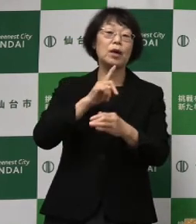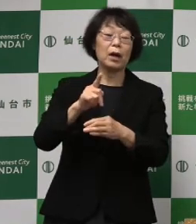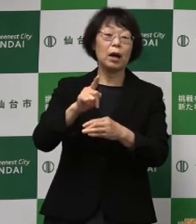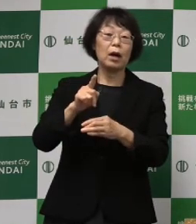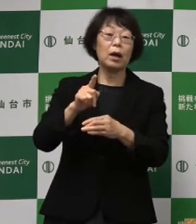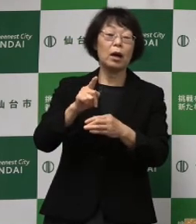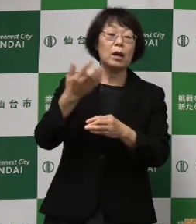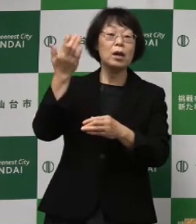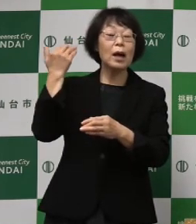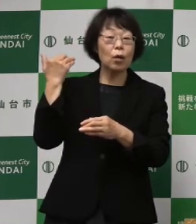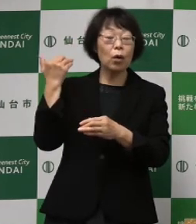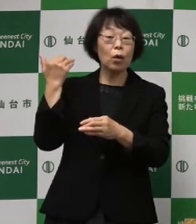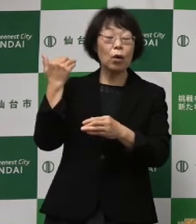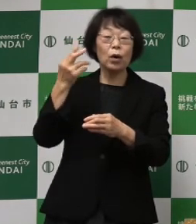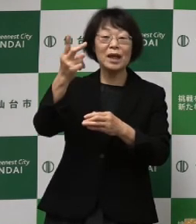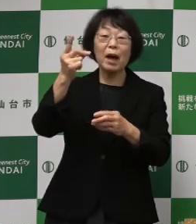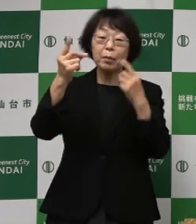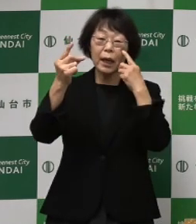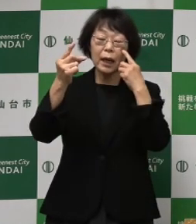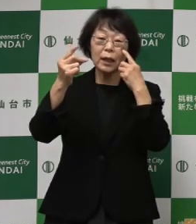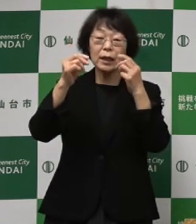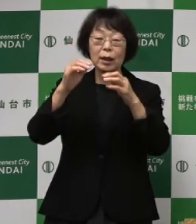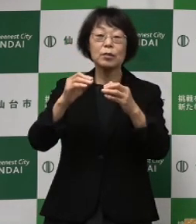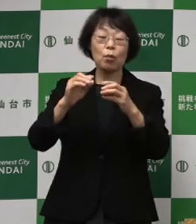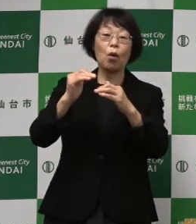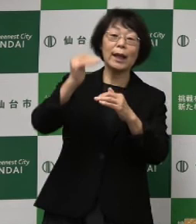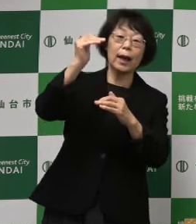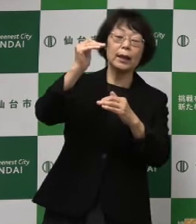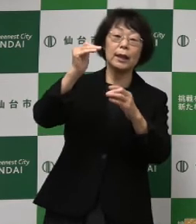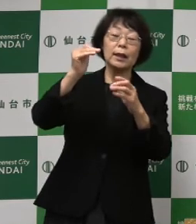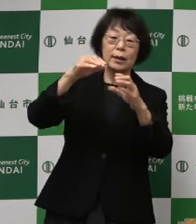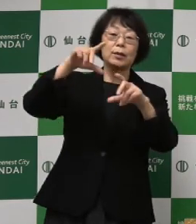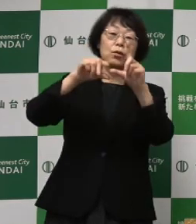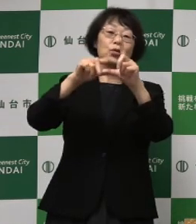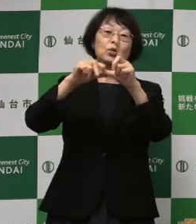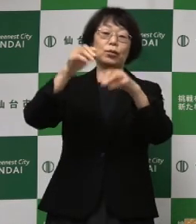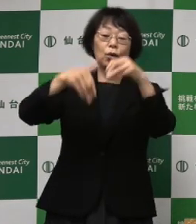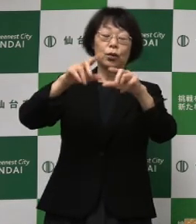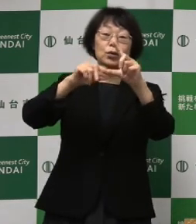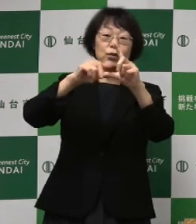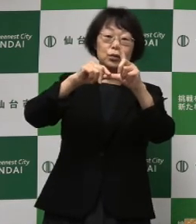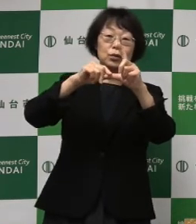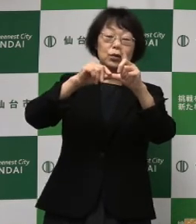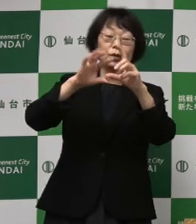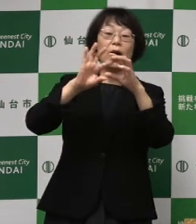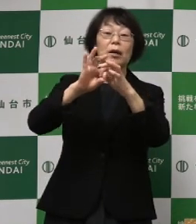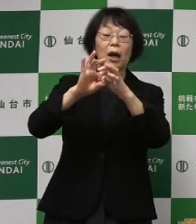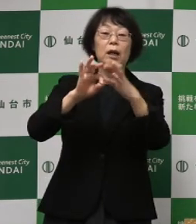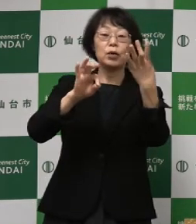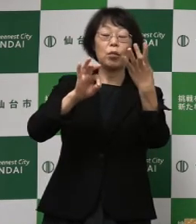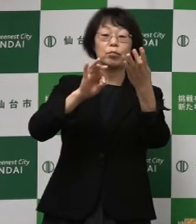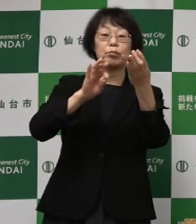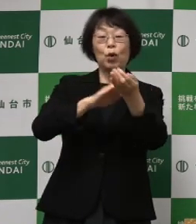目に多い得票数を得たというのも一つの民意であって、であるならば4病院再編もその公約の一つですから